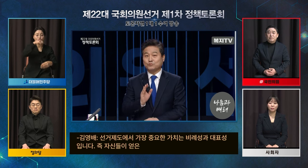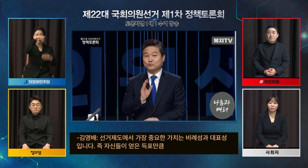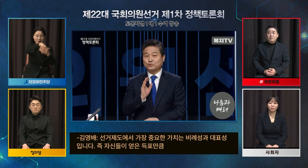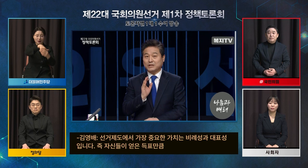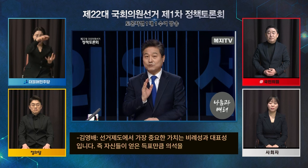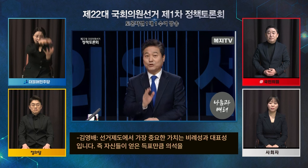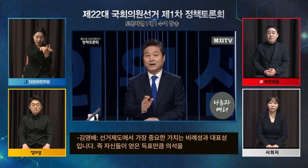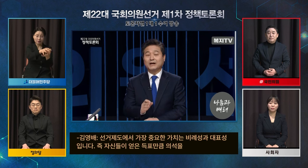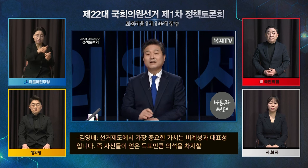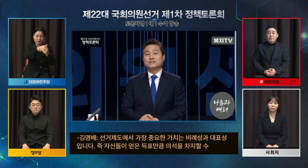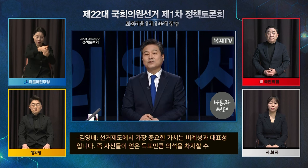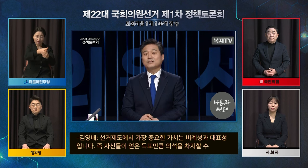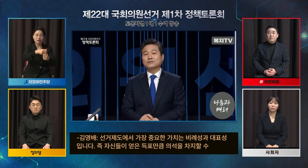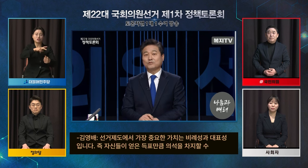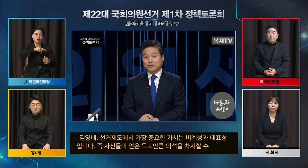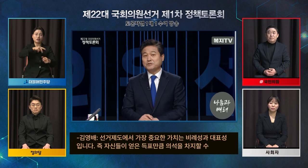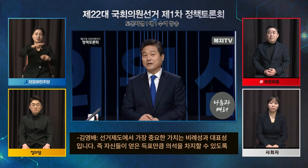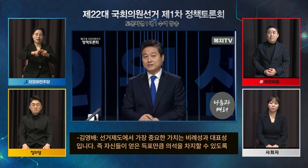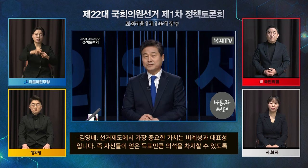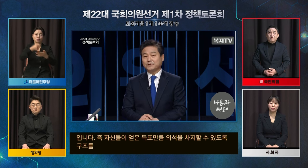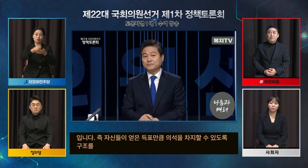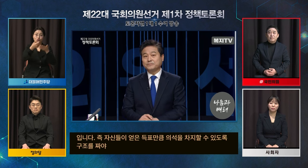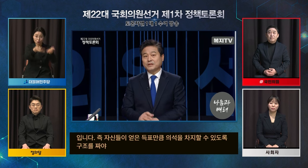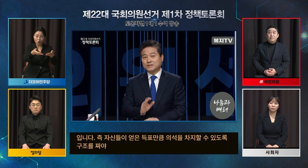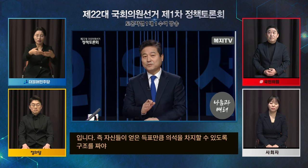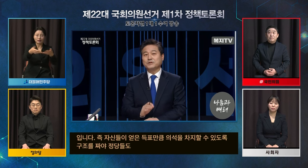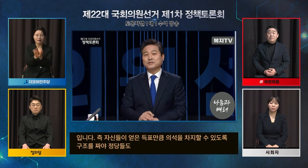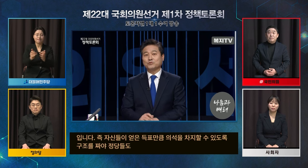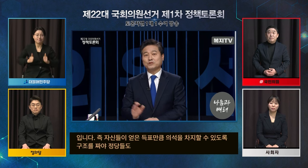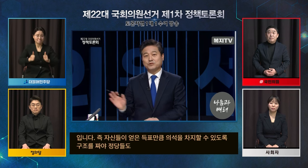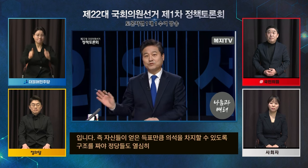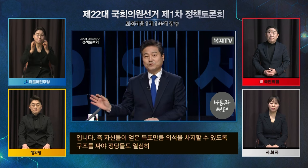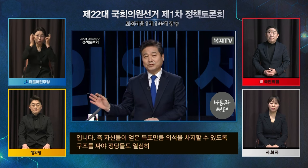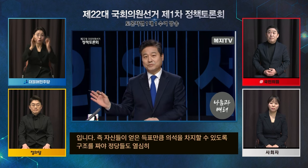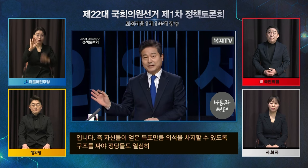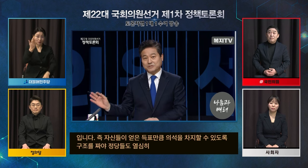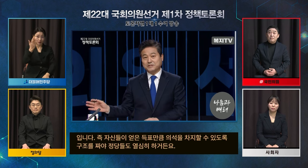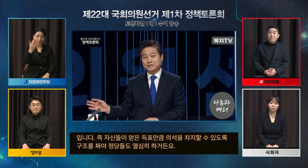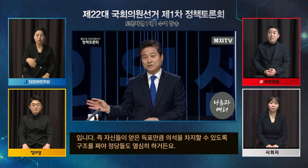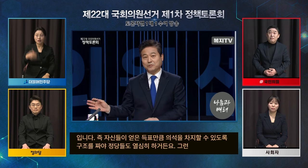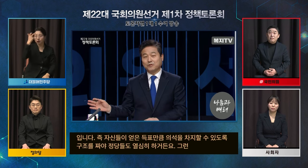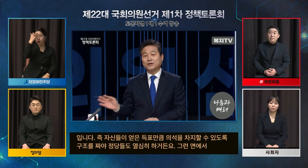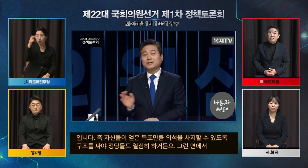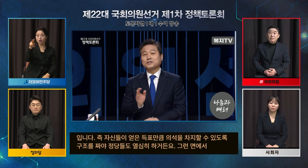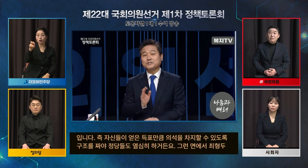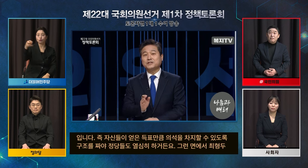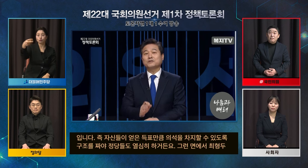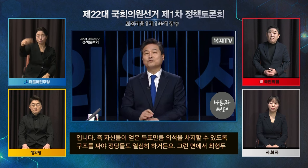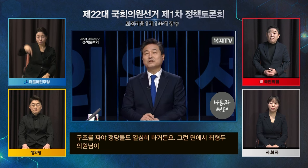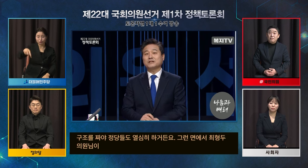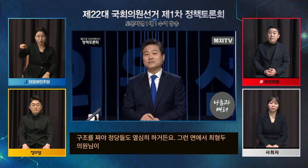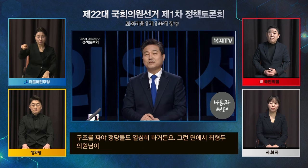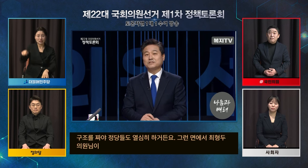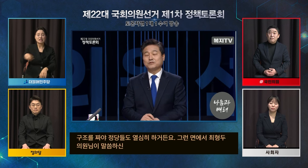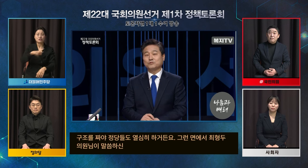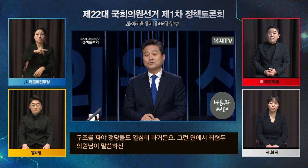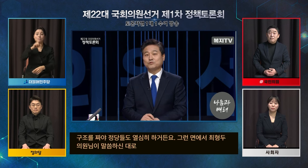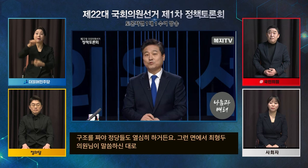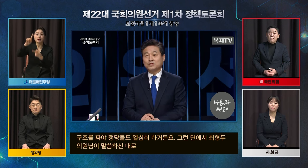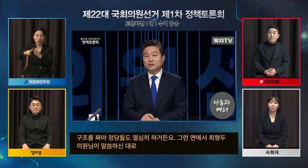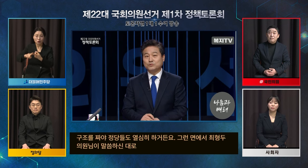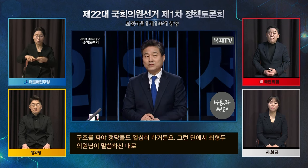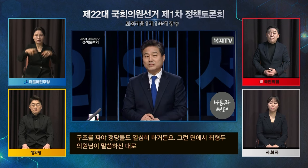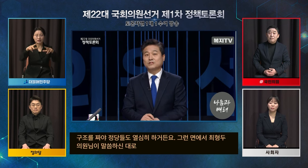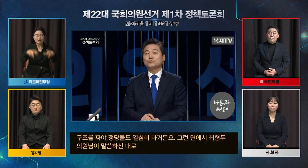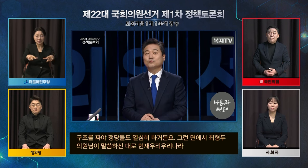있도록 구조를 짜줘야 정당들도 열심히 하거든요. 그런 면에서 오히려 최용도 의원님이 말씀하신 대로 현재 우리나라 선거제도는